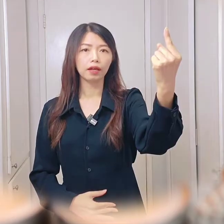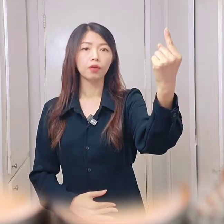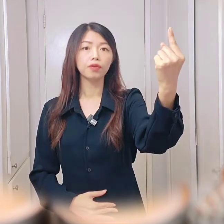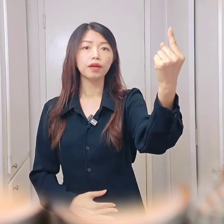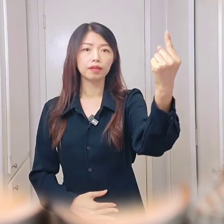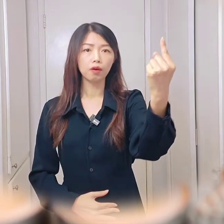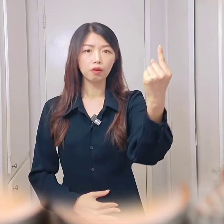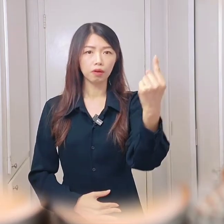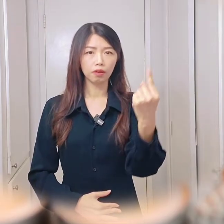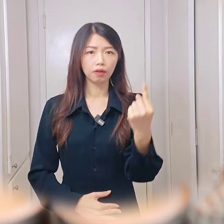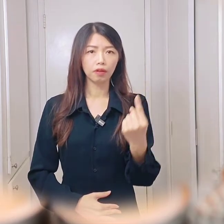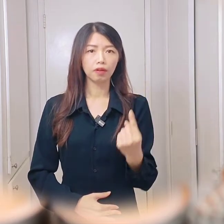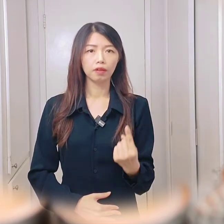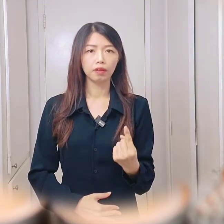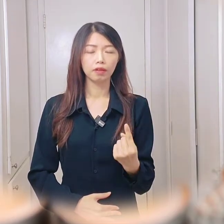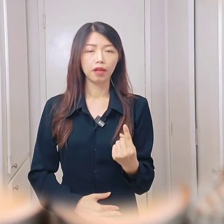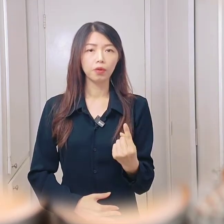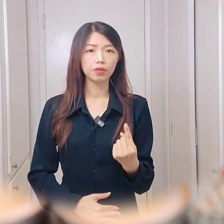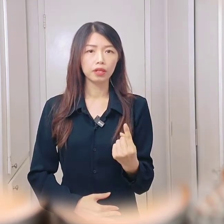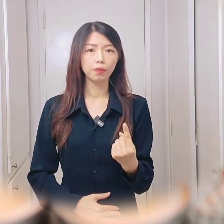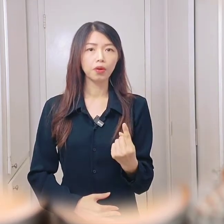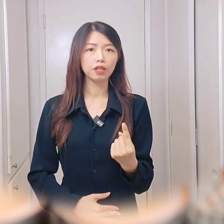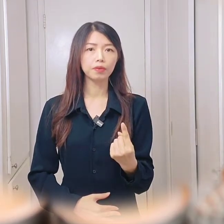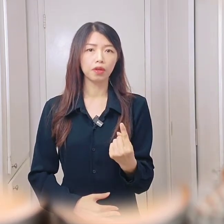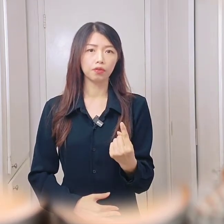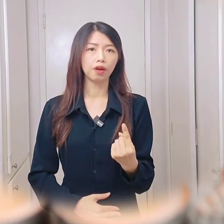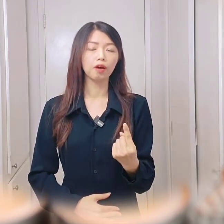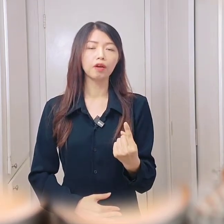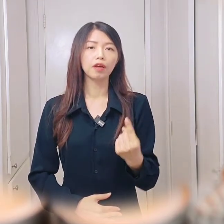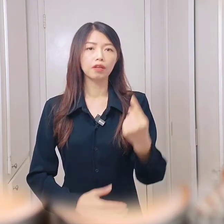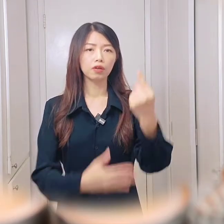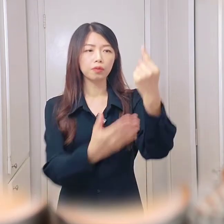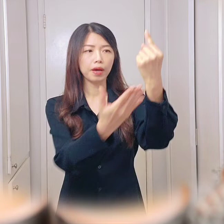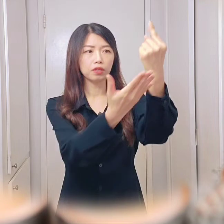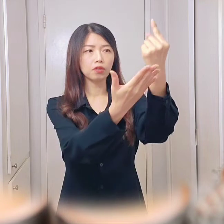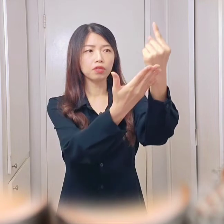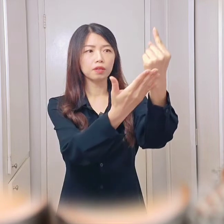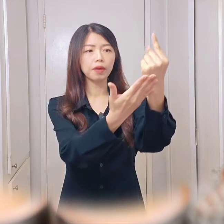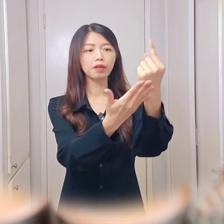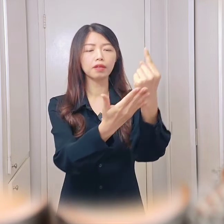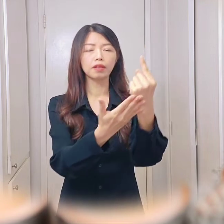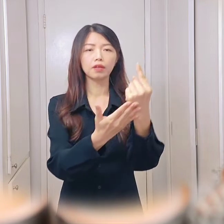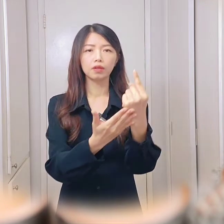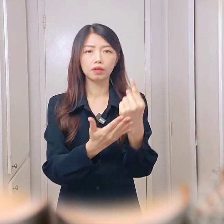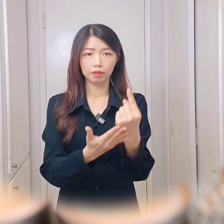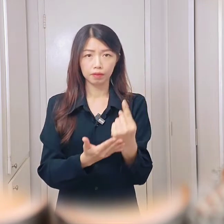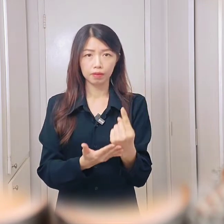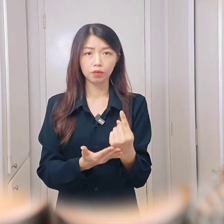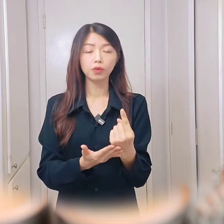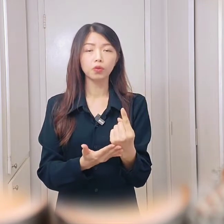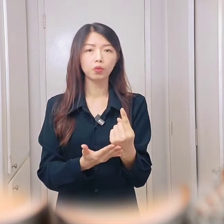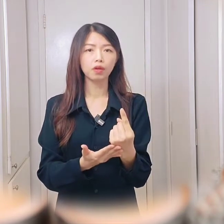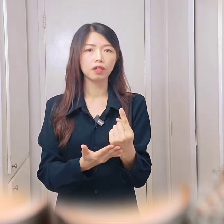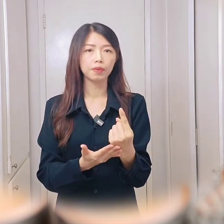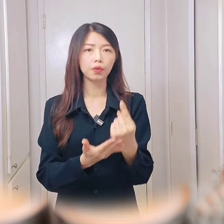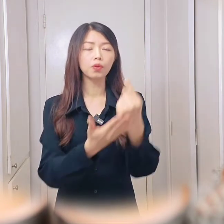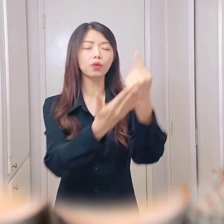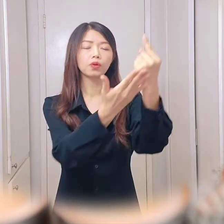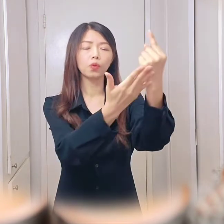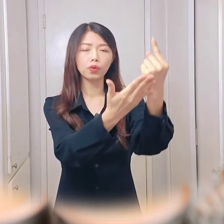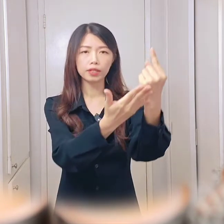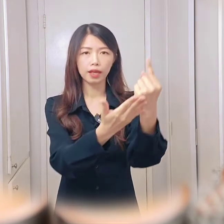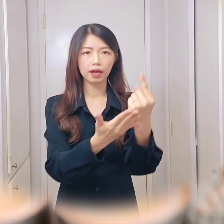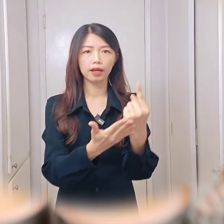이렇게 약간 위에서 내려오시게 표현하시면 되고요. 여기서 받쳐주시면 좀 더 존경의